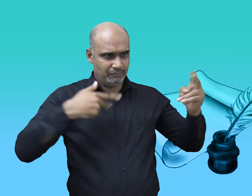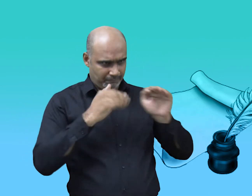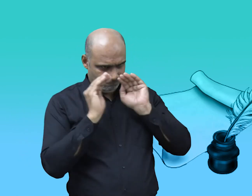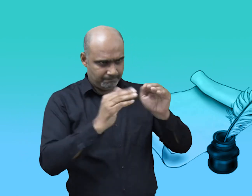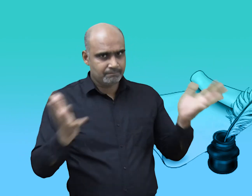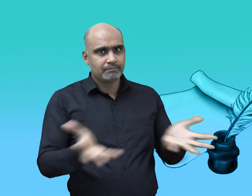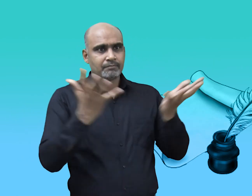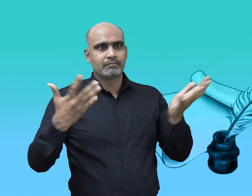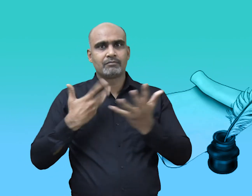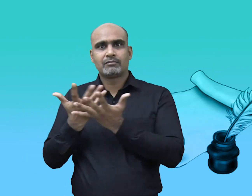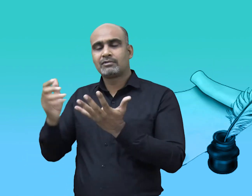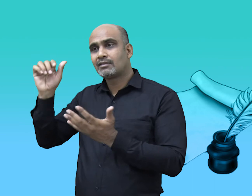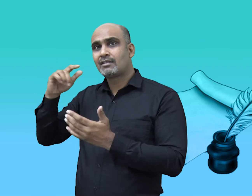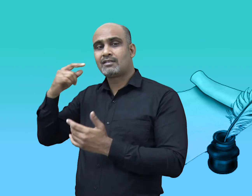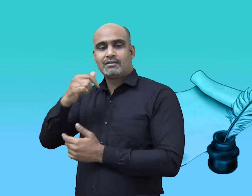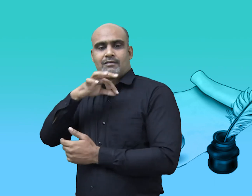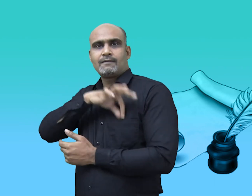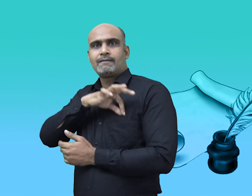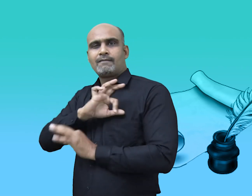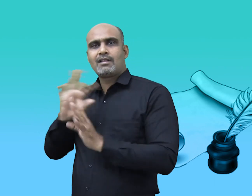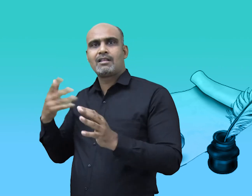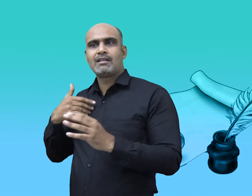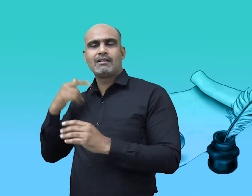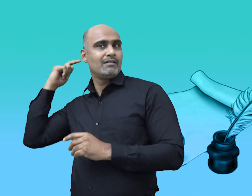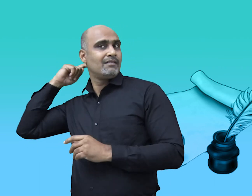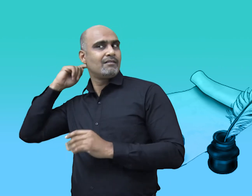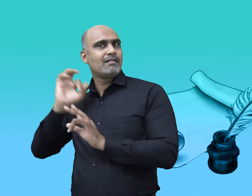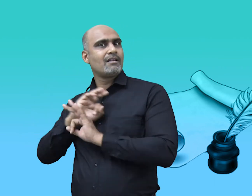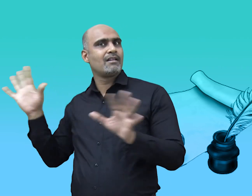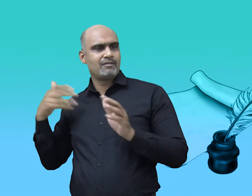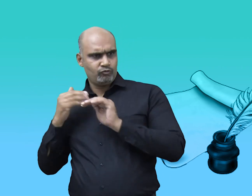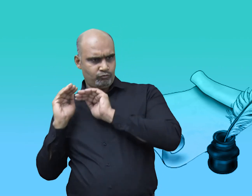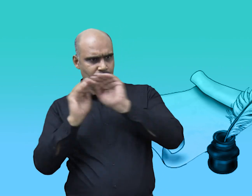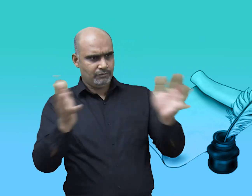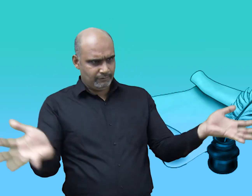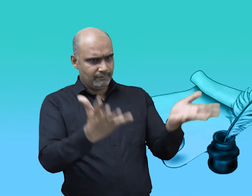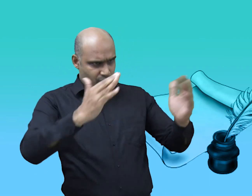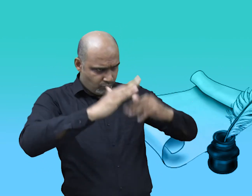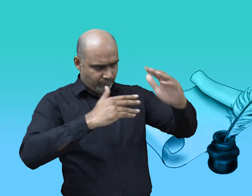को लागू करते हैं जिससे उनके देश की आवश्यकताओं की पूर्ति हो सके और उनको लाभ